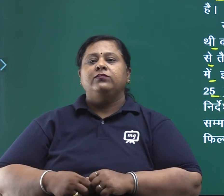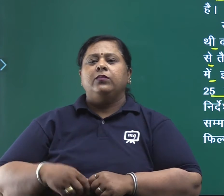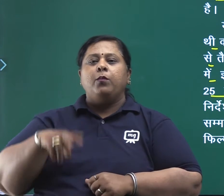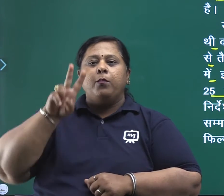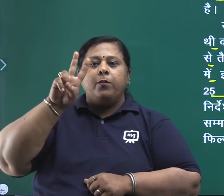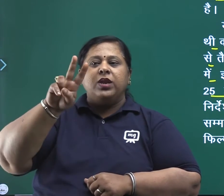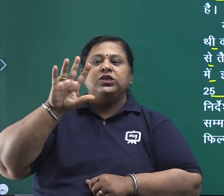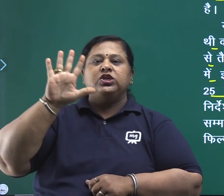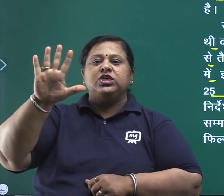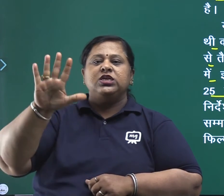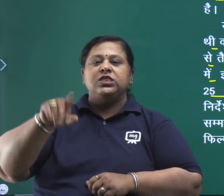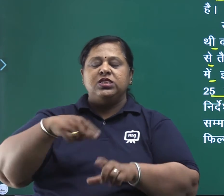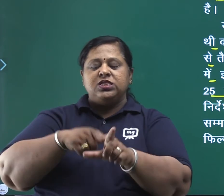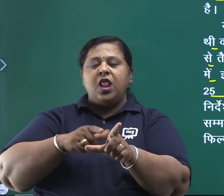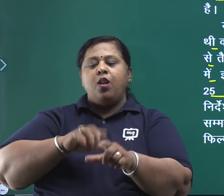25 वर्ष पूरे हुए